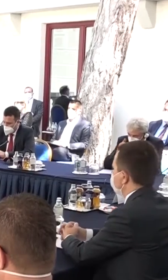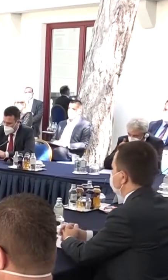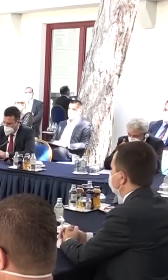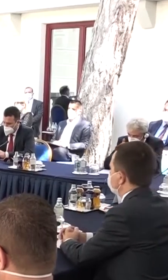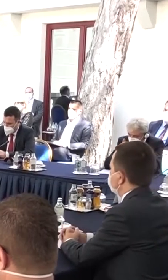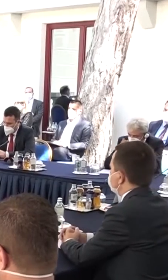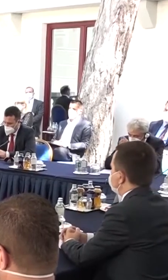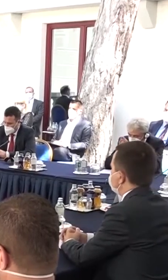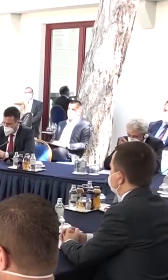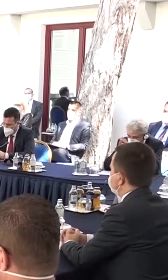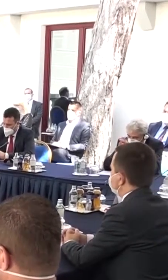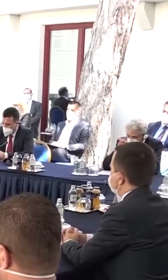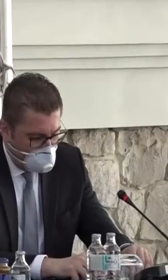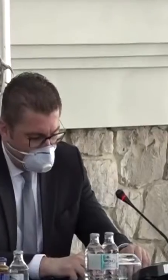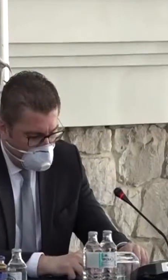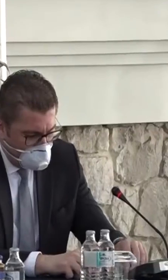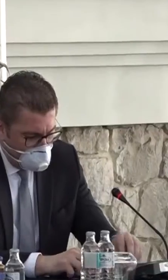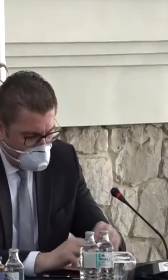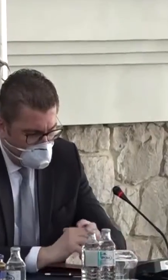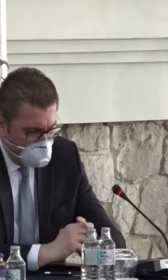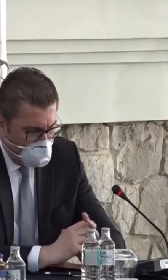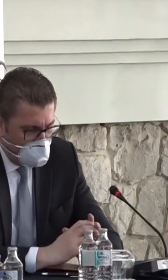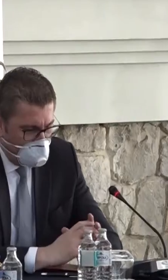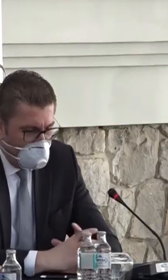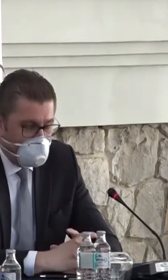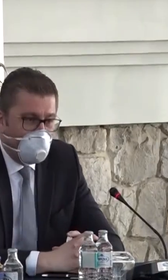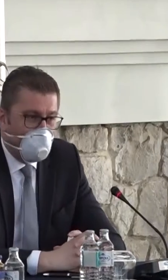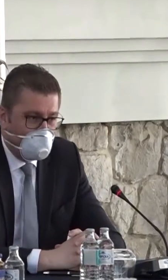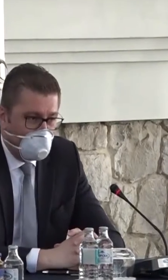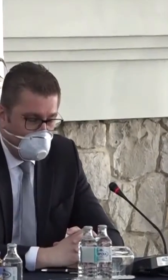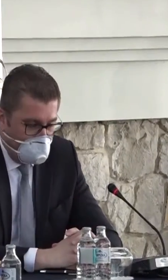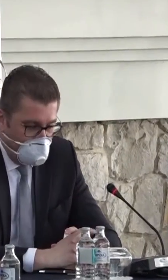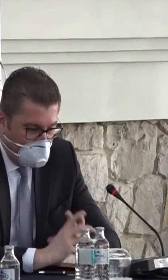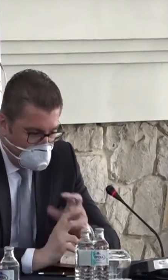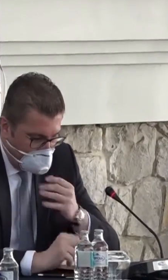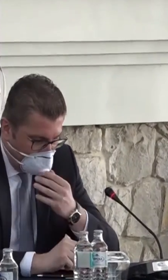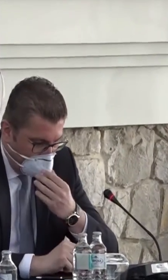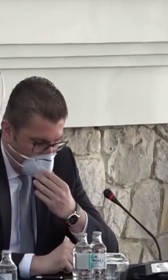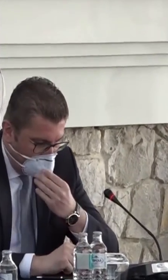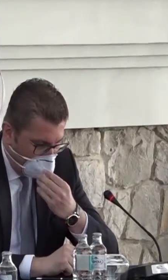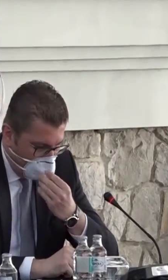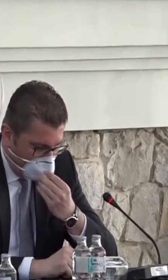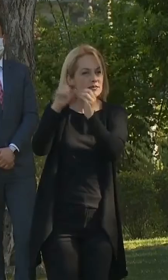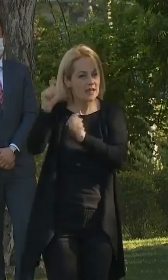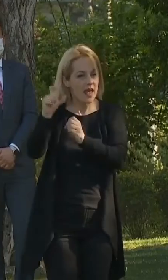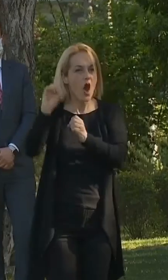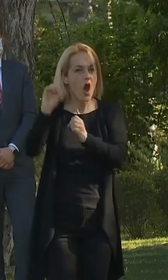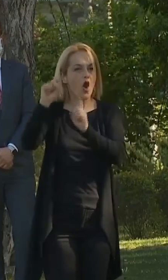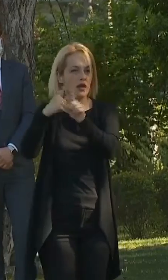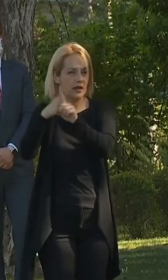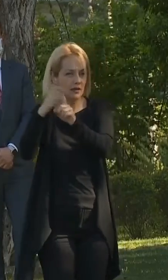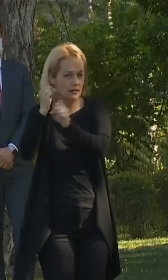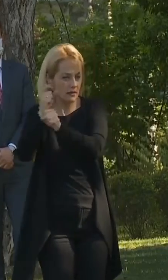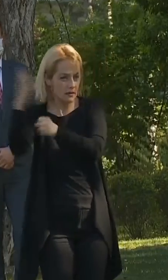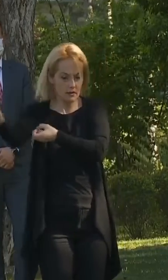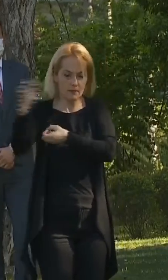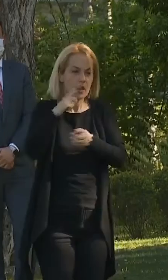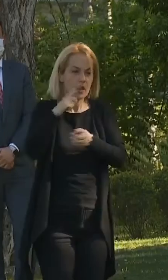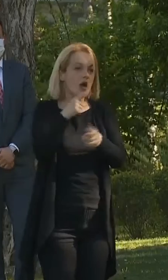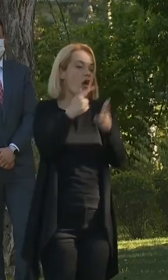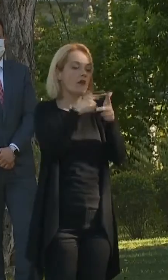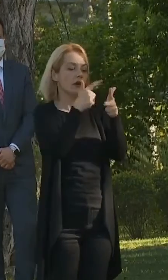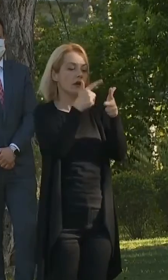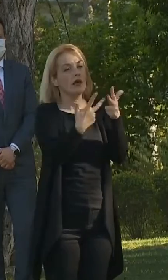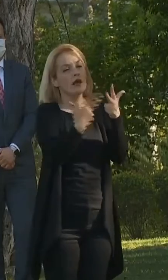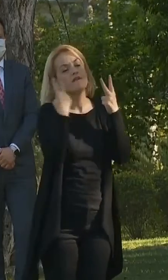услови илузорно е да се зборува за избори. Лидерот на ВМРО ДПМА не избегна да каже кој датум за него е најприфатлив. Тоа се трите константи кои што во ој